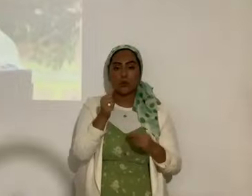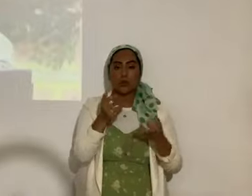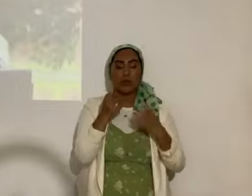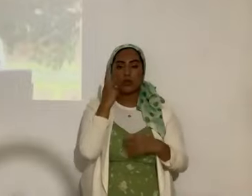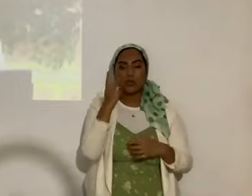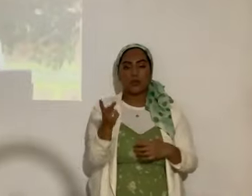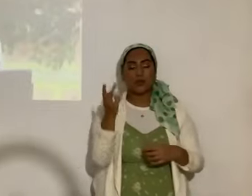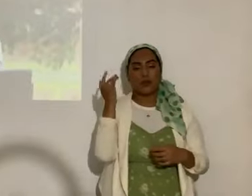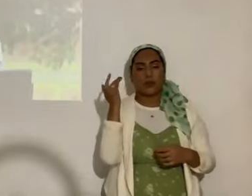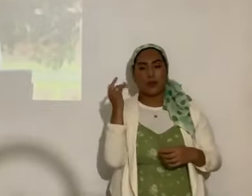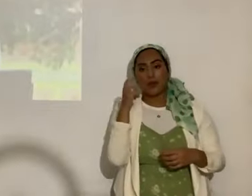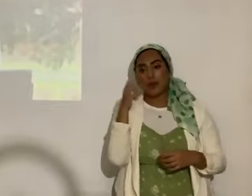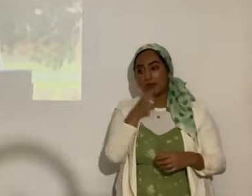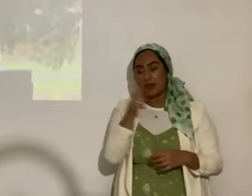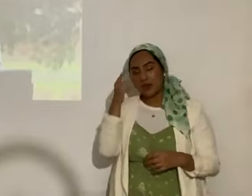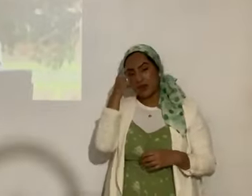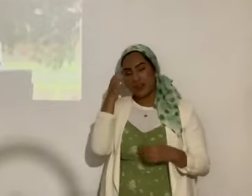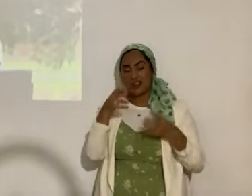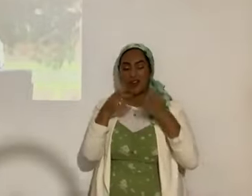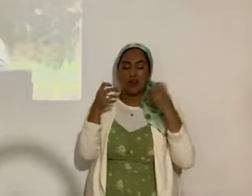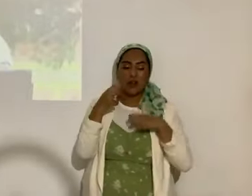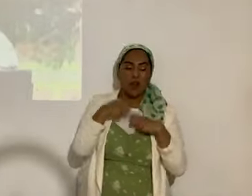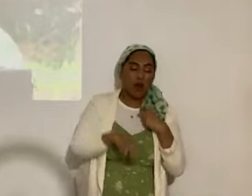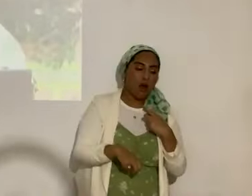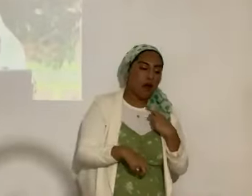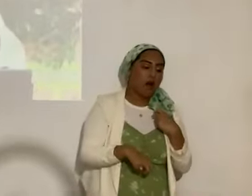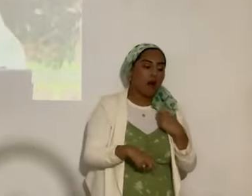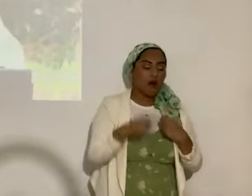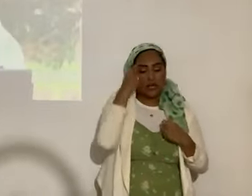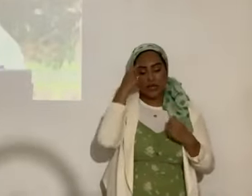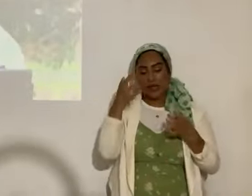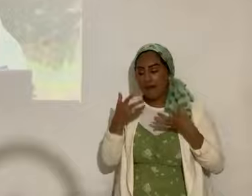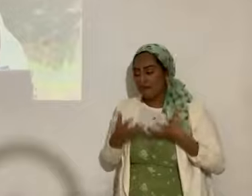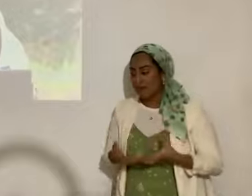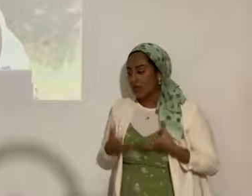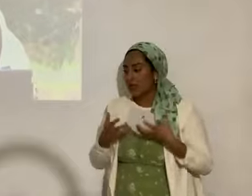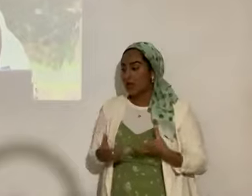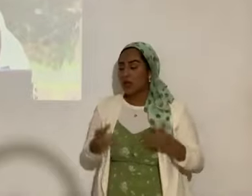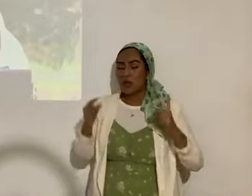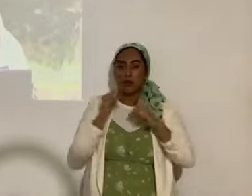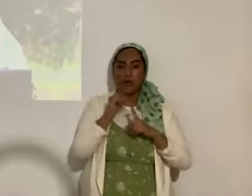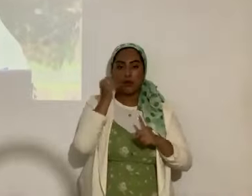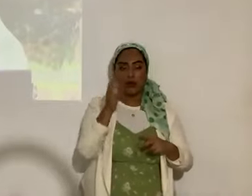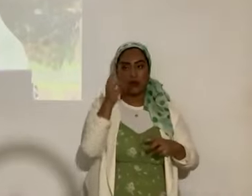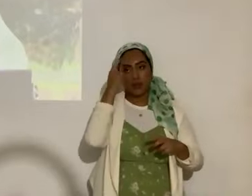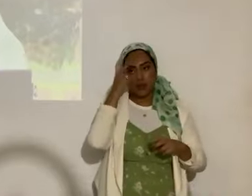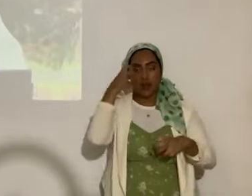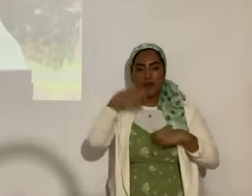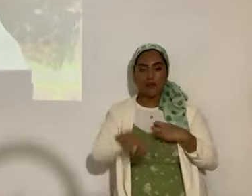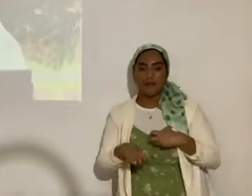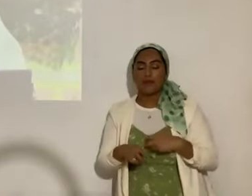por qué Porque se les hace graboso se les hace pesada la la las palabras